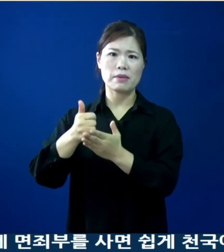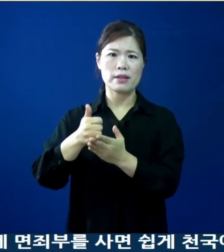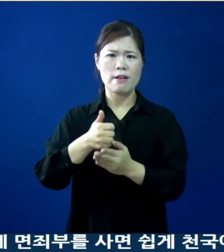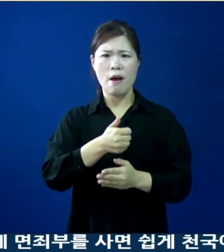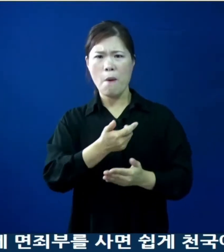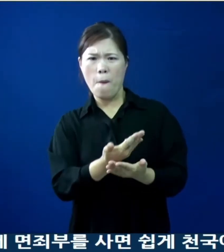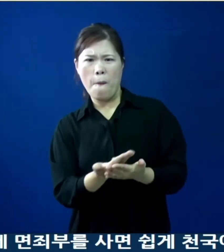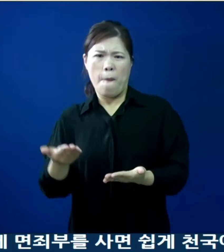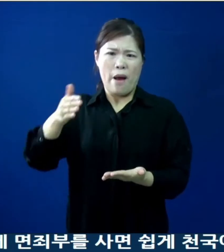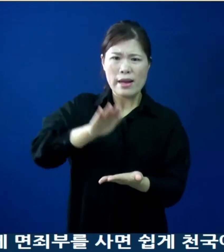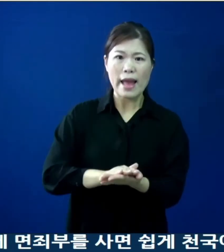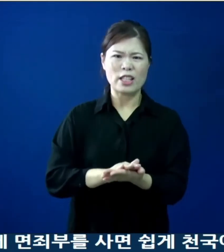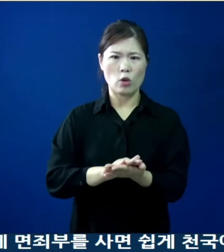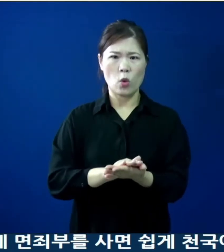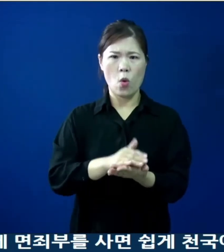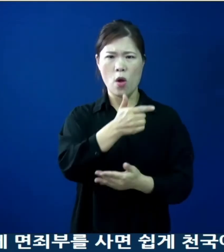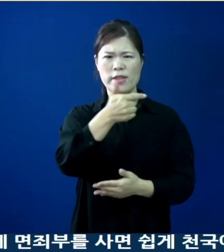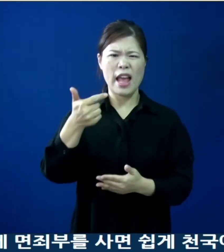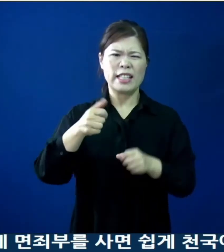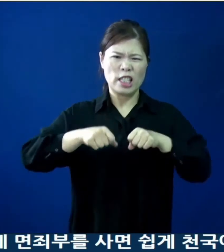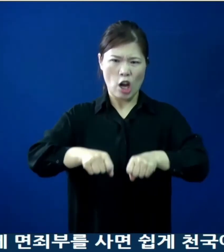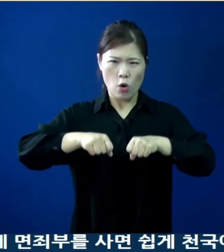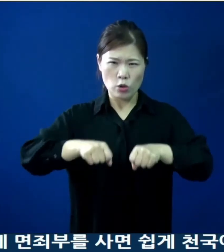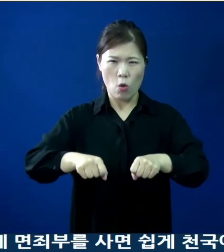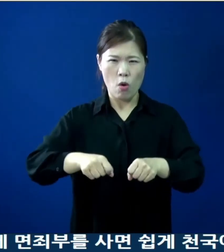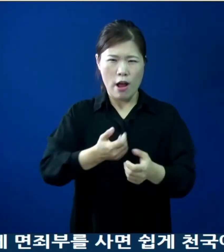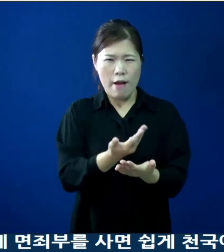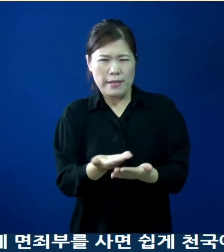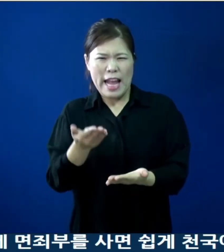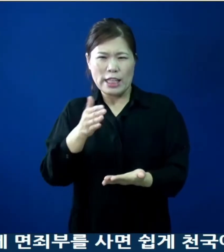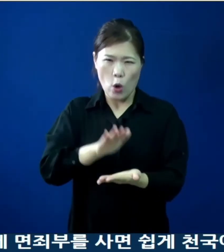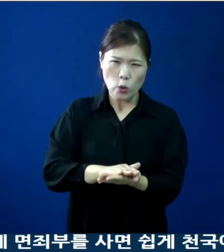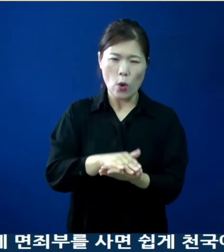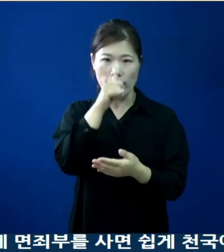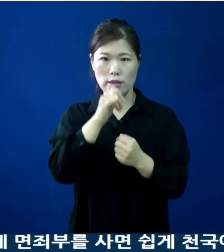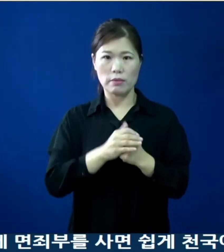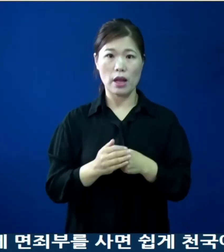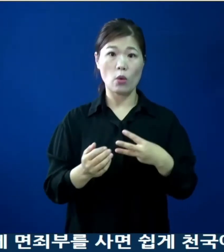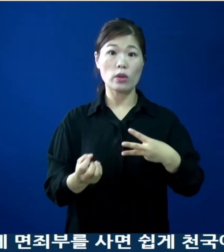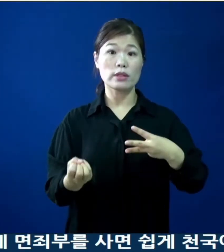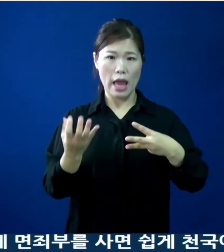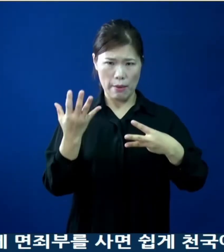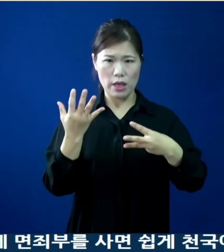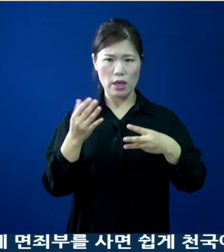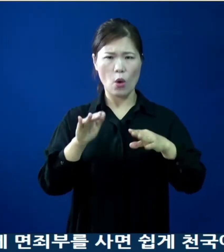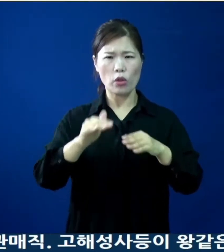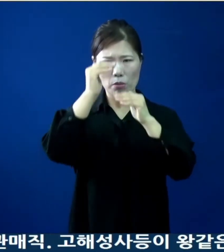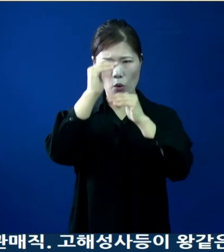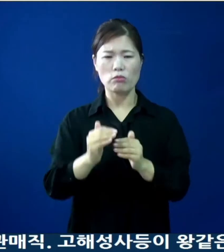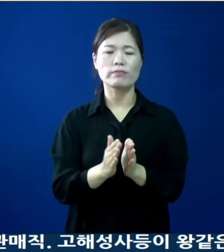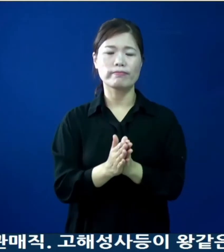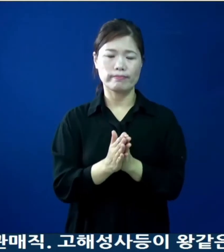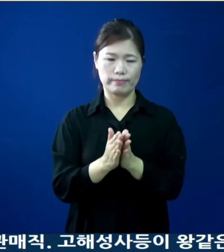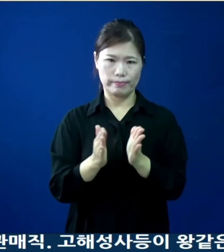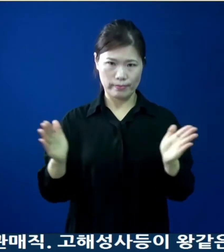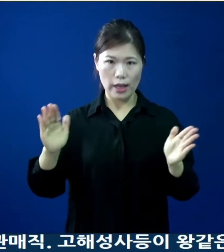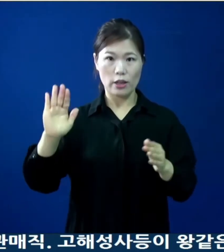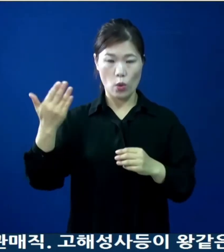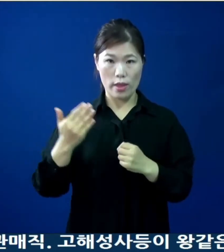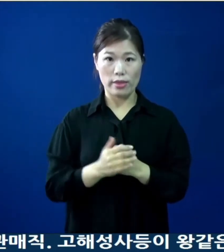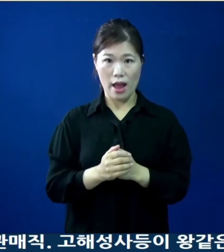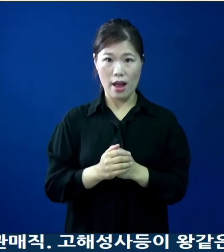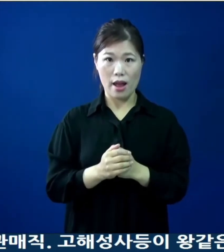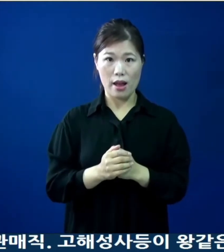것이죠. 근데 이 대청소의 시작은 오늘 레위기의 본문으로부터 시작된다, 이렇게